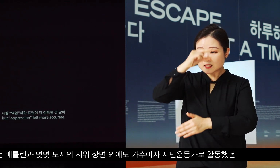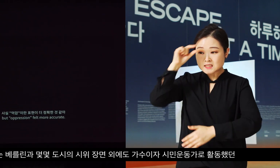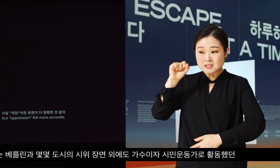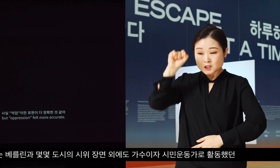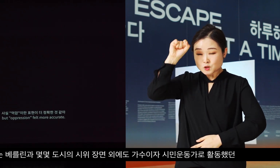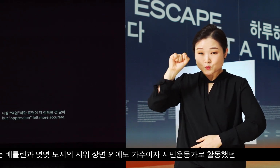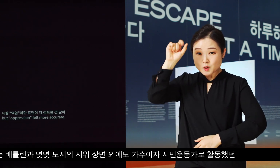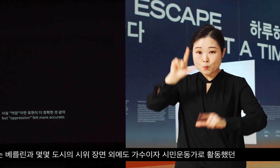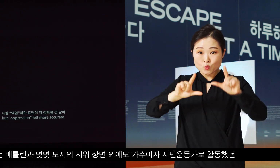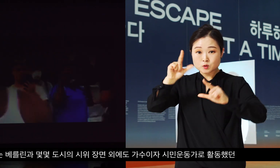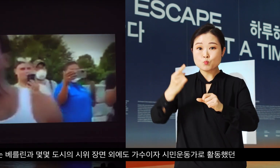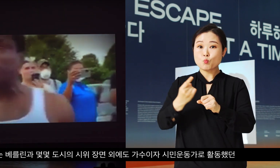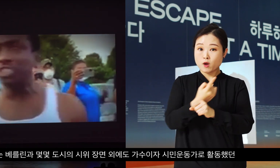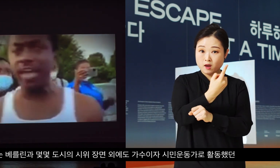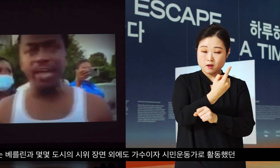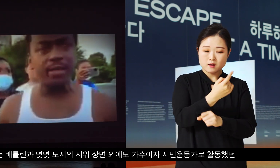가수이자 시민운동가로 활동했던